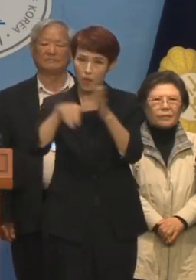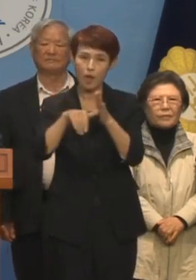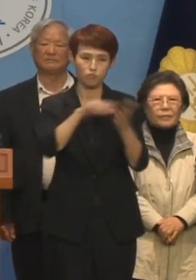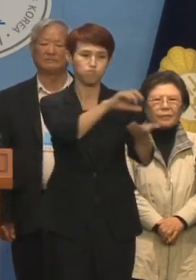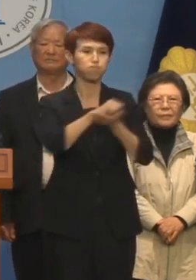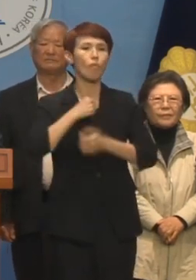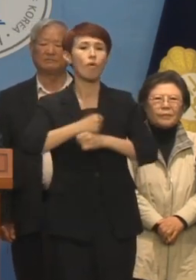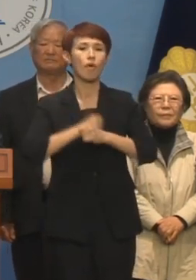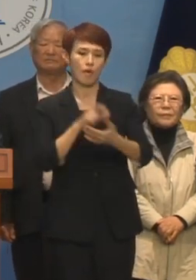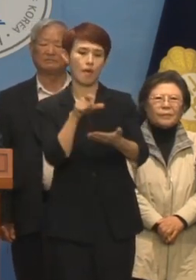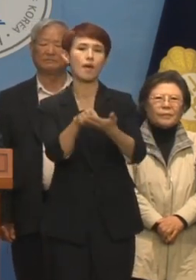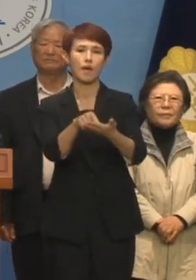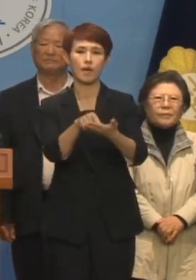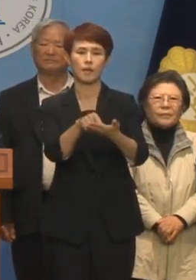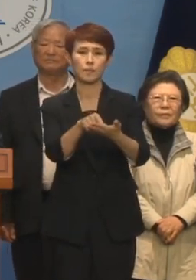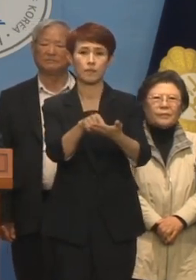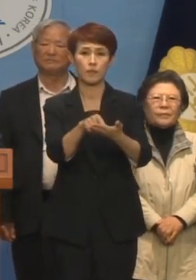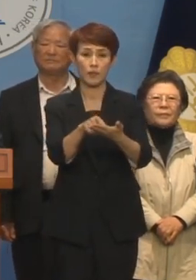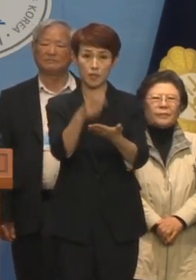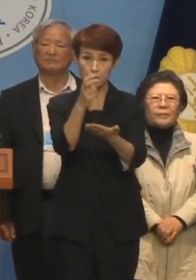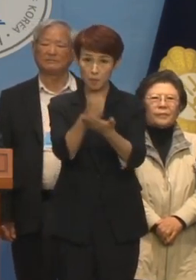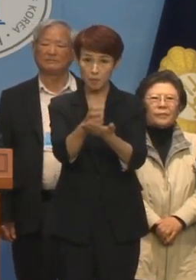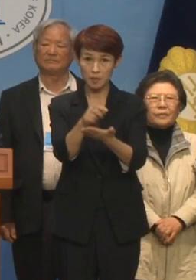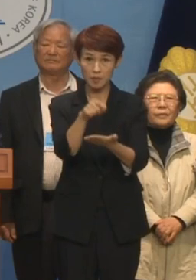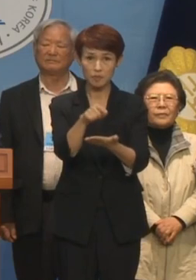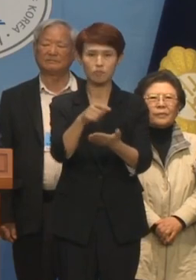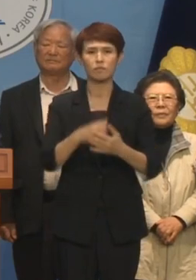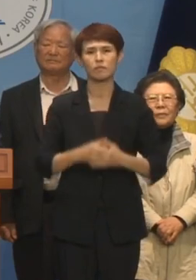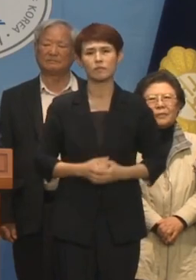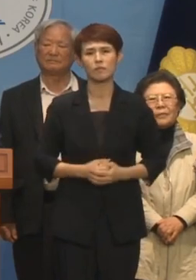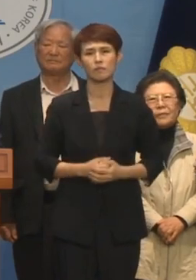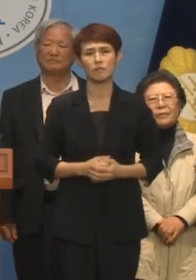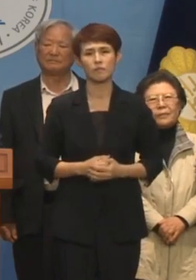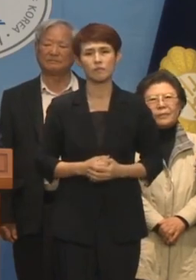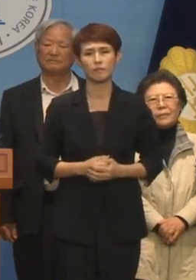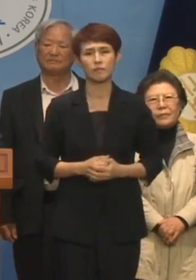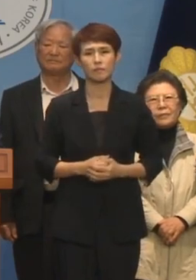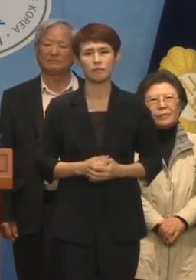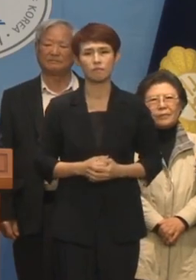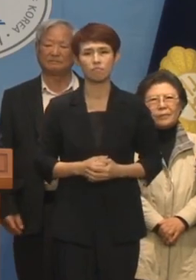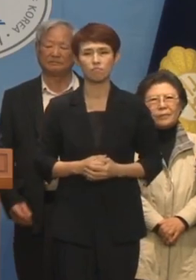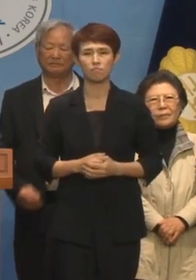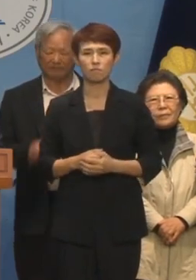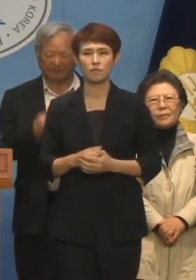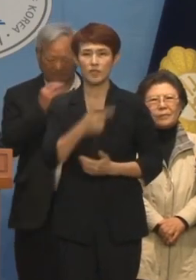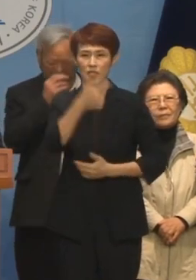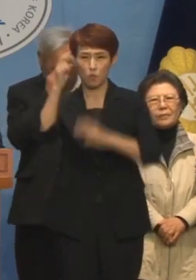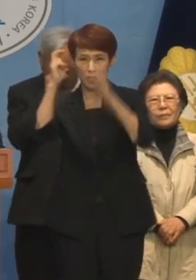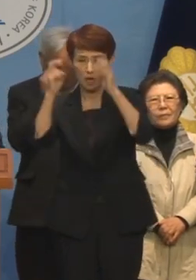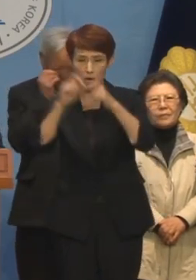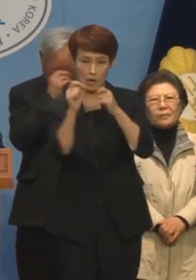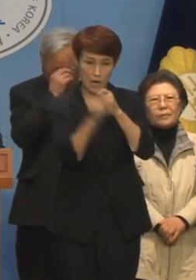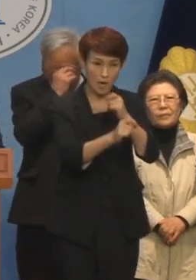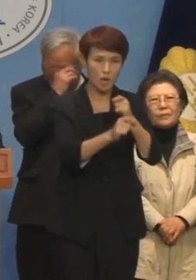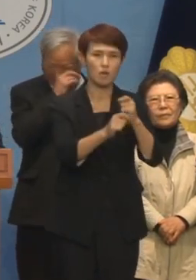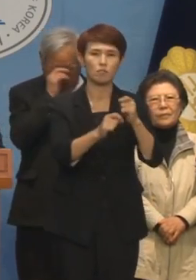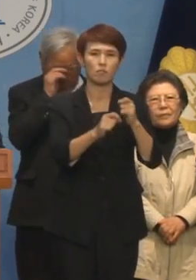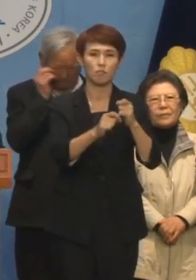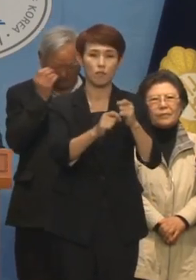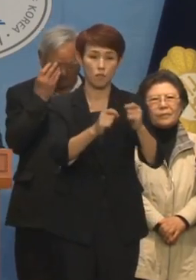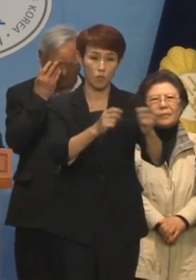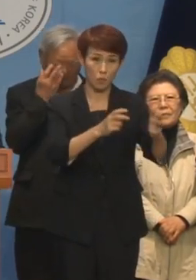의무를 담고 있습니다. 해당 법안은 한없이 기울어진 갑을관계를 조금이나마 바로잡기